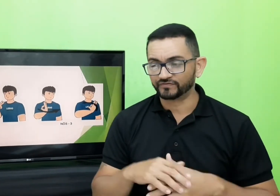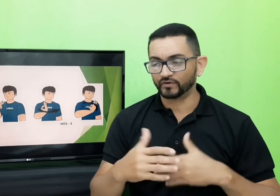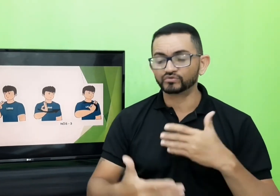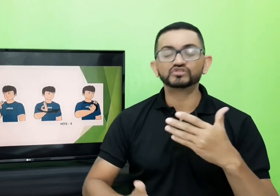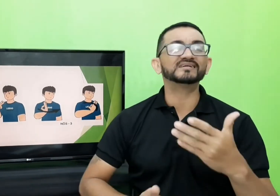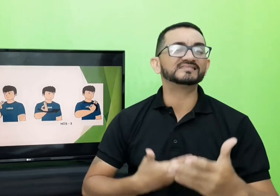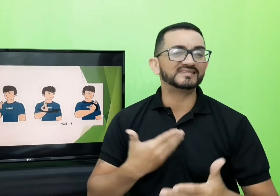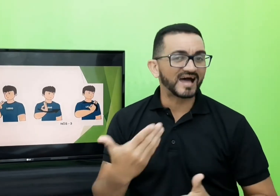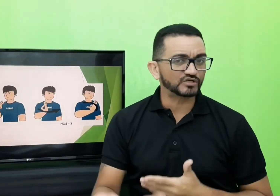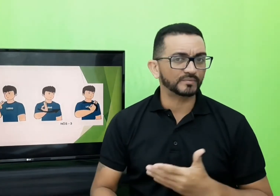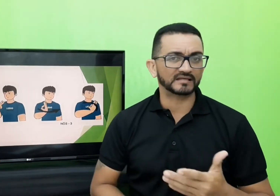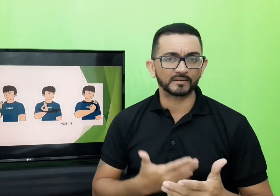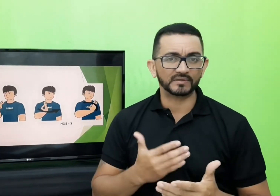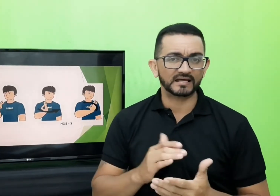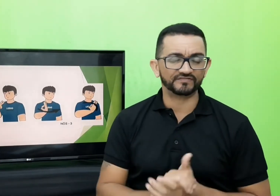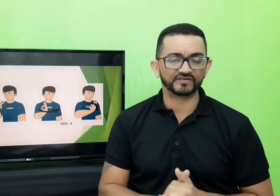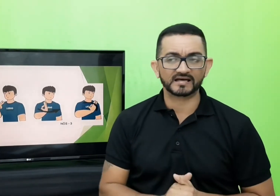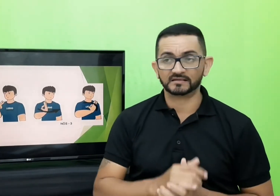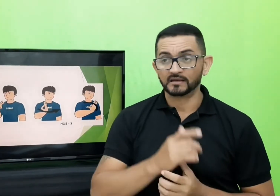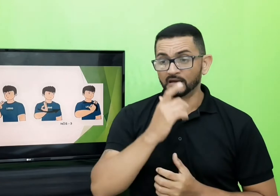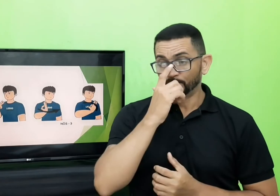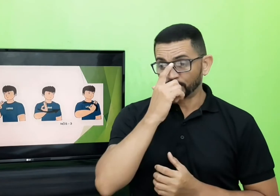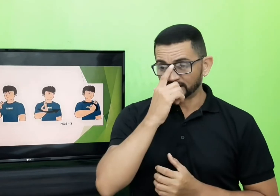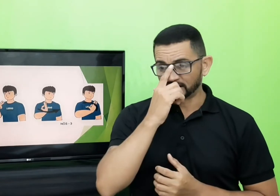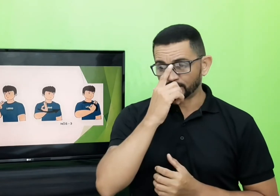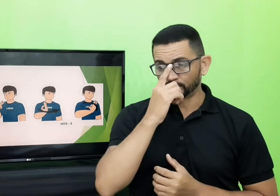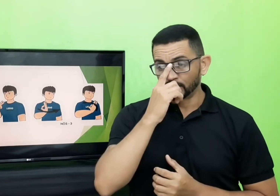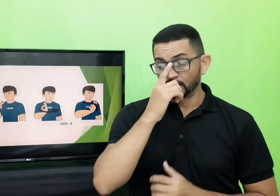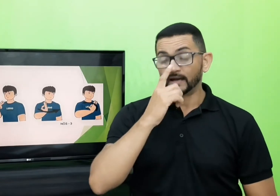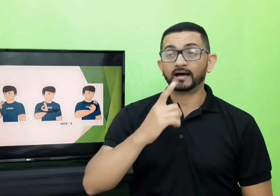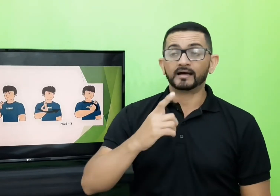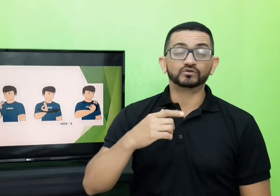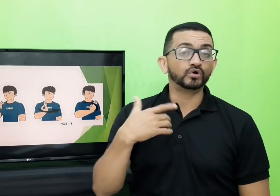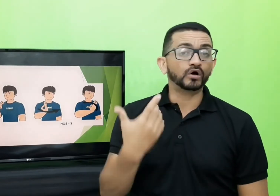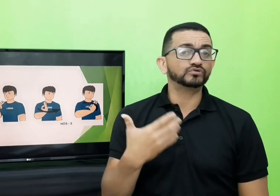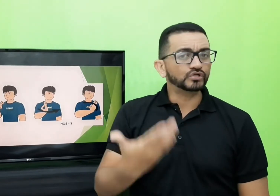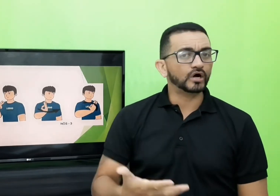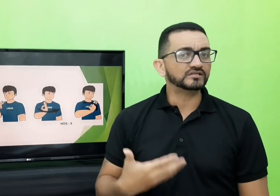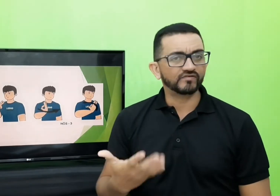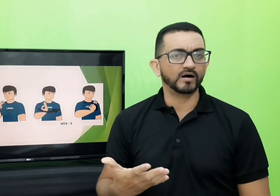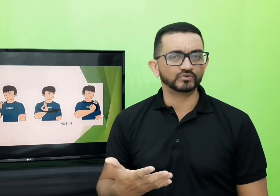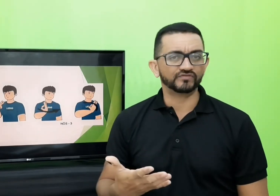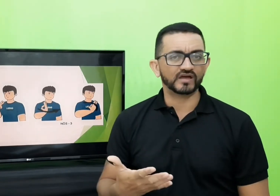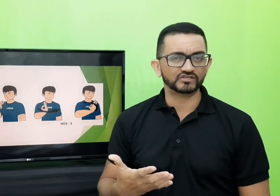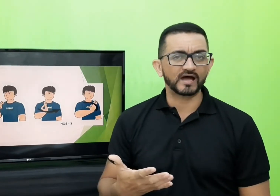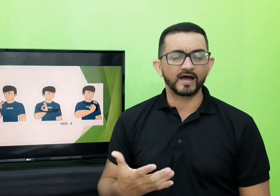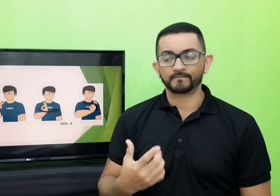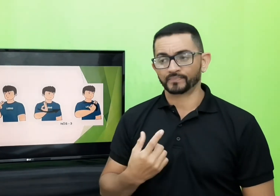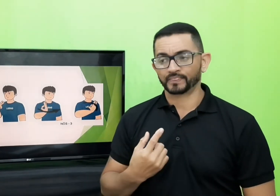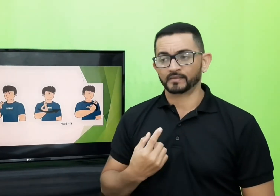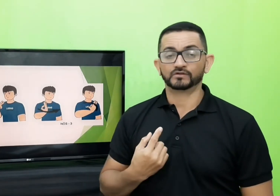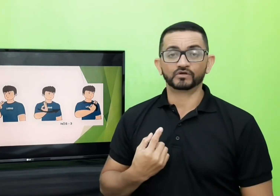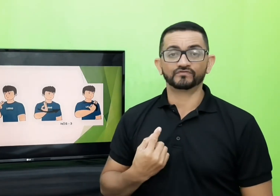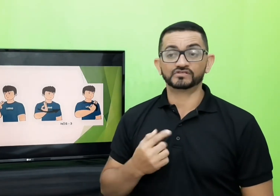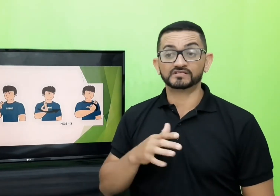for utilizar de uma determinada frase, por exemplo, todos nós vamos viajar. Então, eu vou dizer